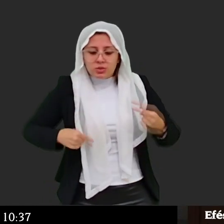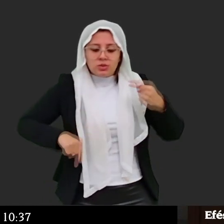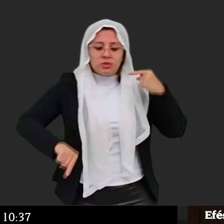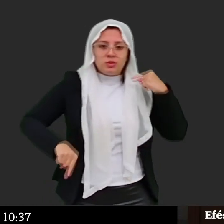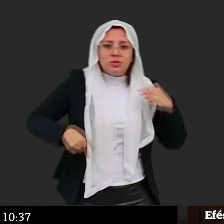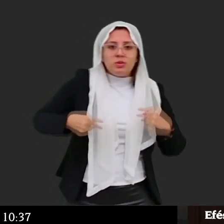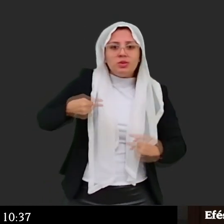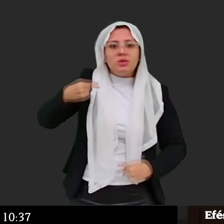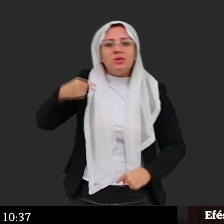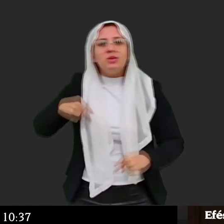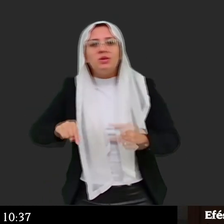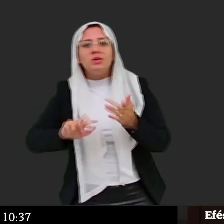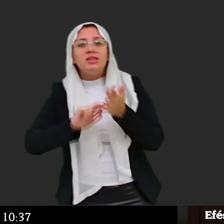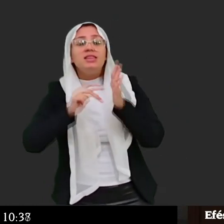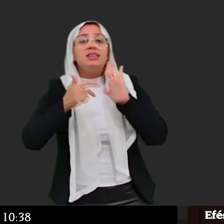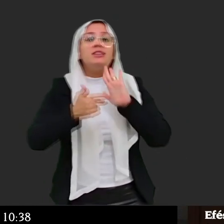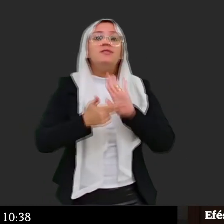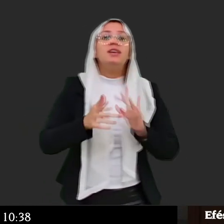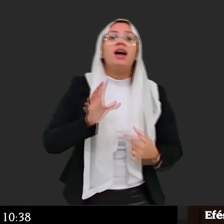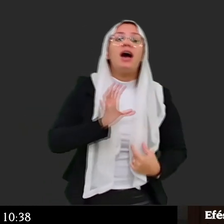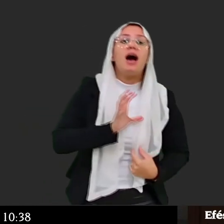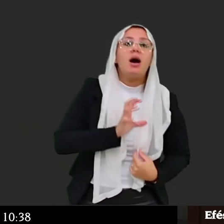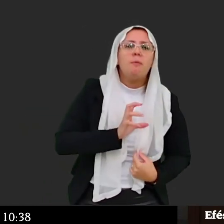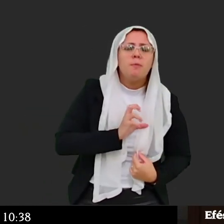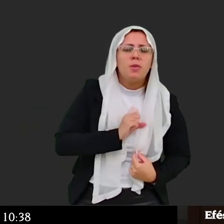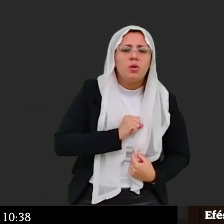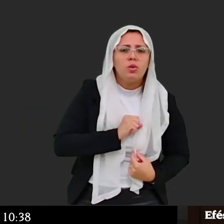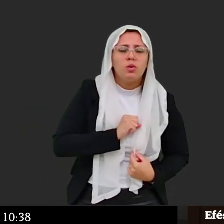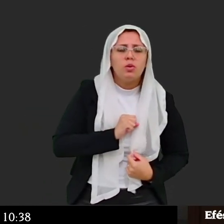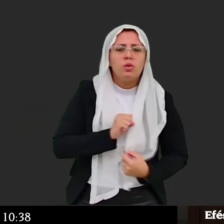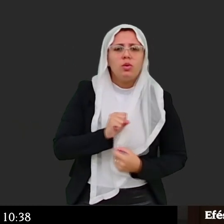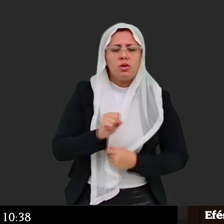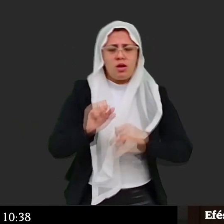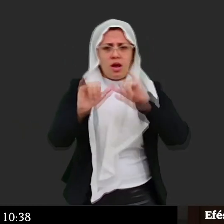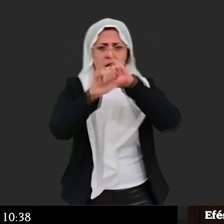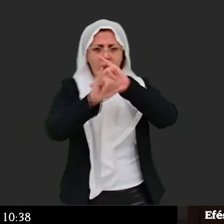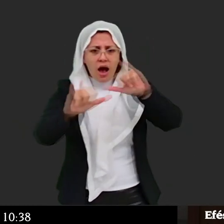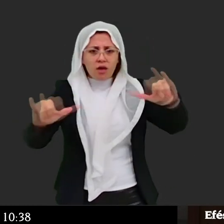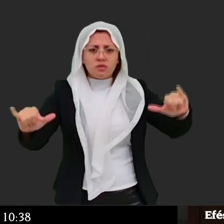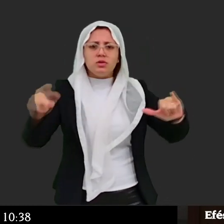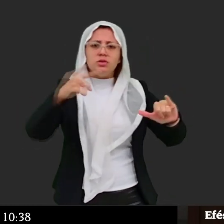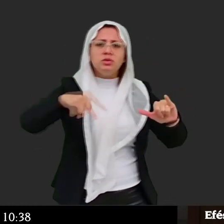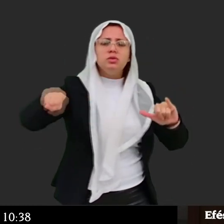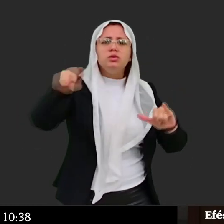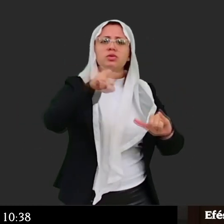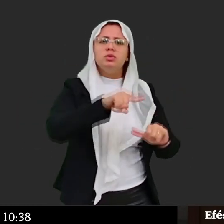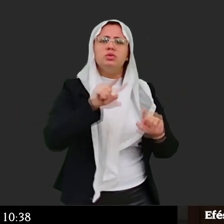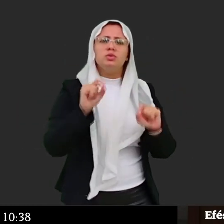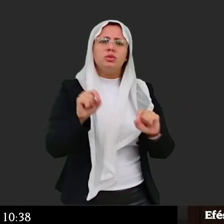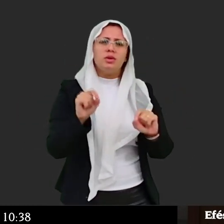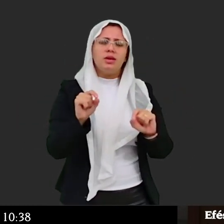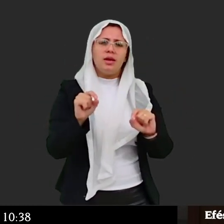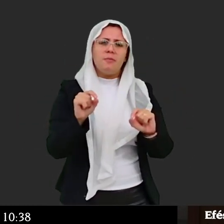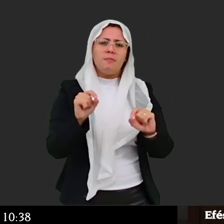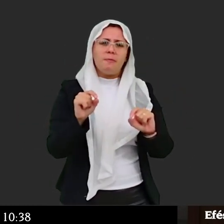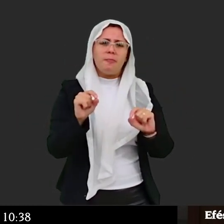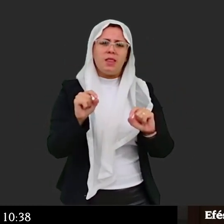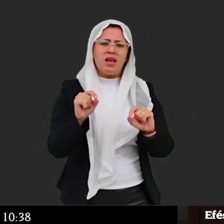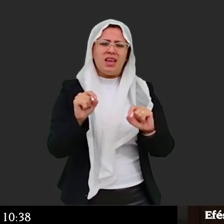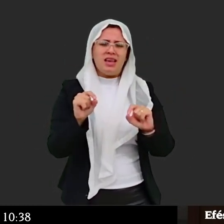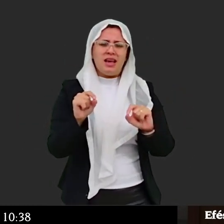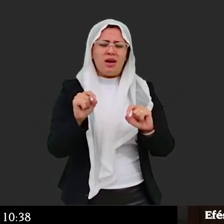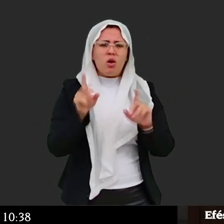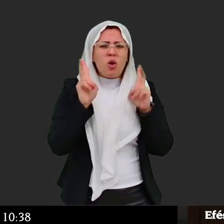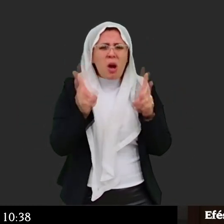E digo isto, e testifico no Senhor, para que não andeis mais como andam também os outros